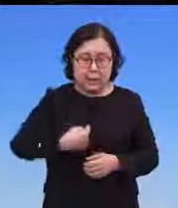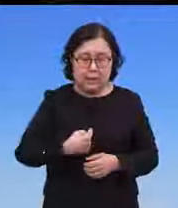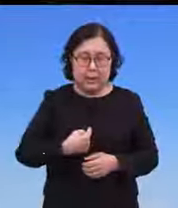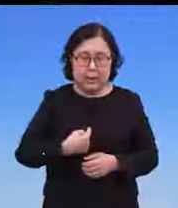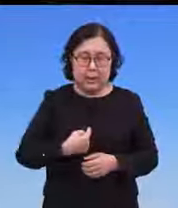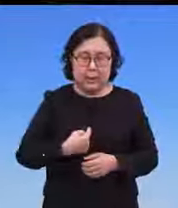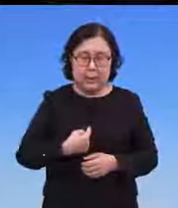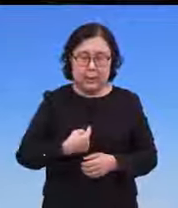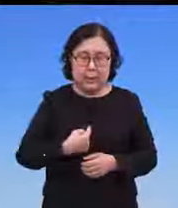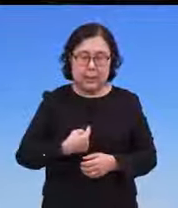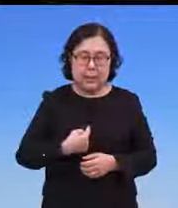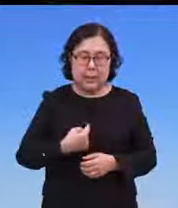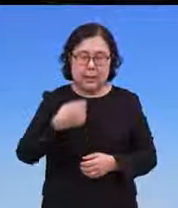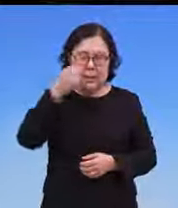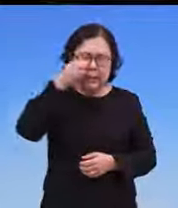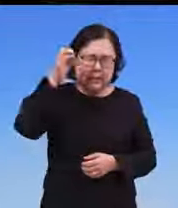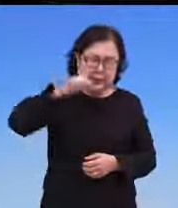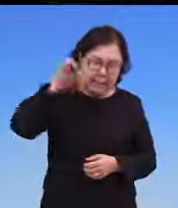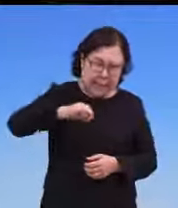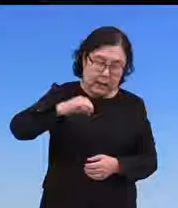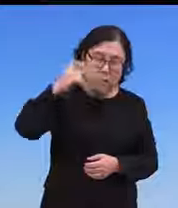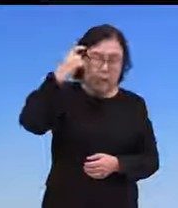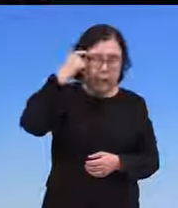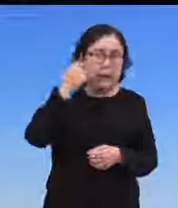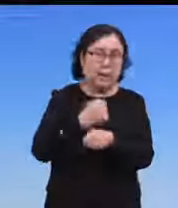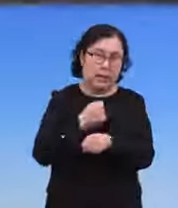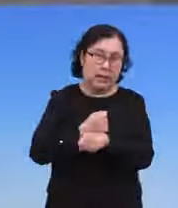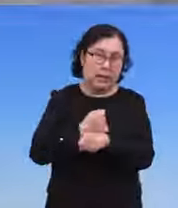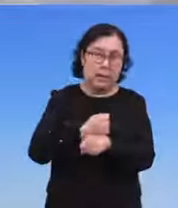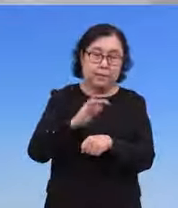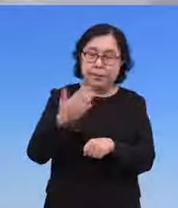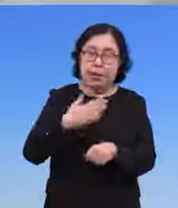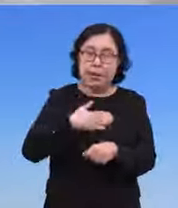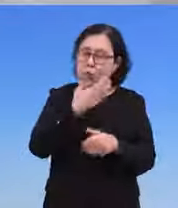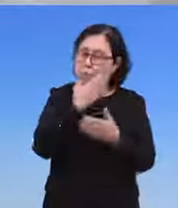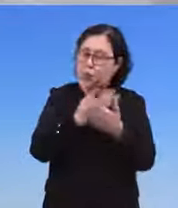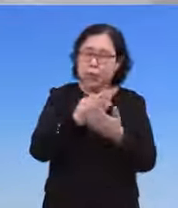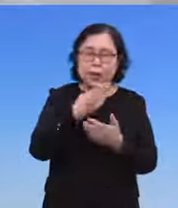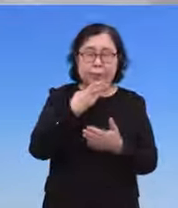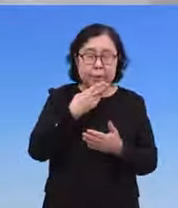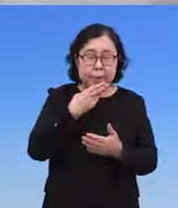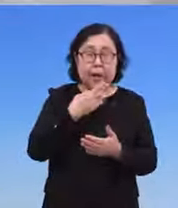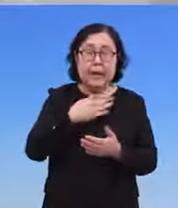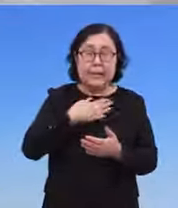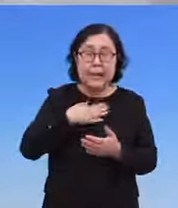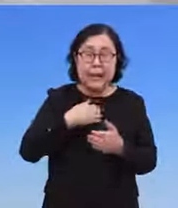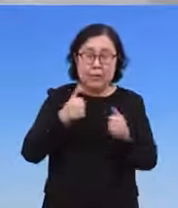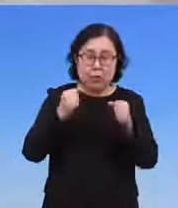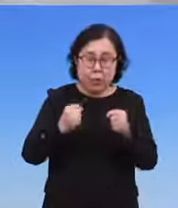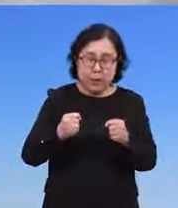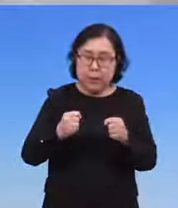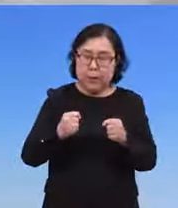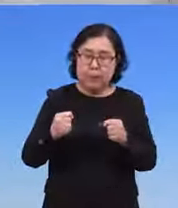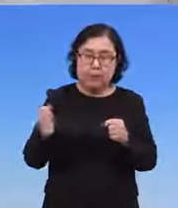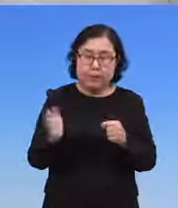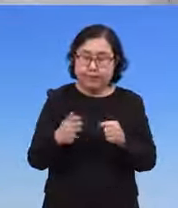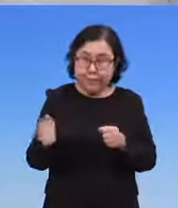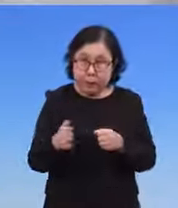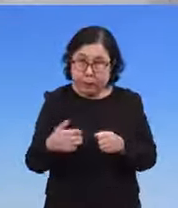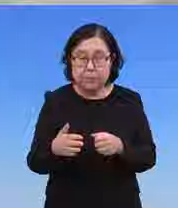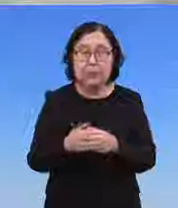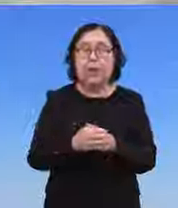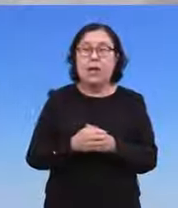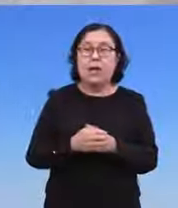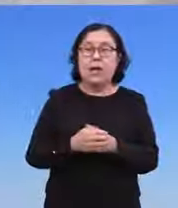목사들의 존재감을 죽이는 거예요. 내 존재감이 죽는 거예요. 난 하찮은 사람, 난 별로 중요하지 않은 사람. 내 존재감이